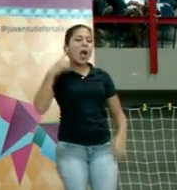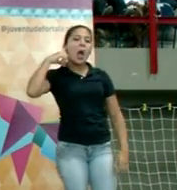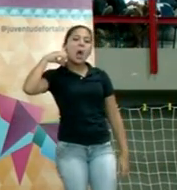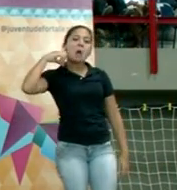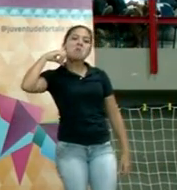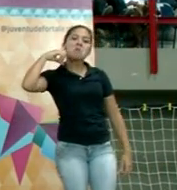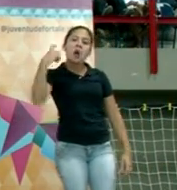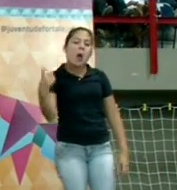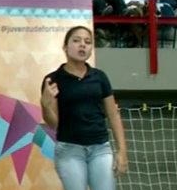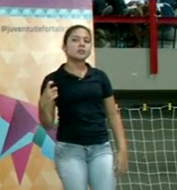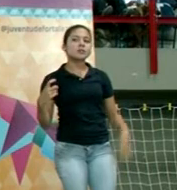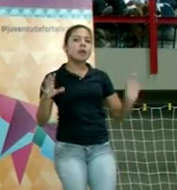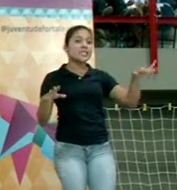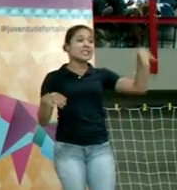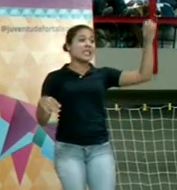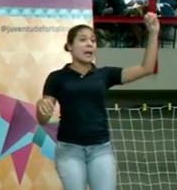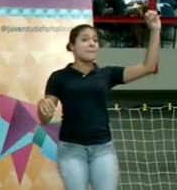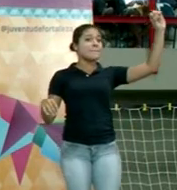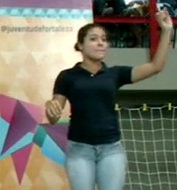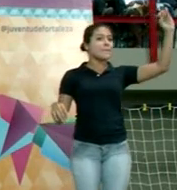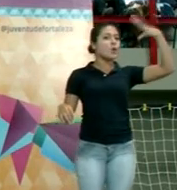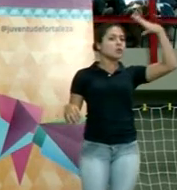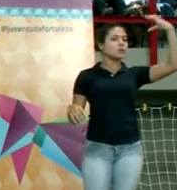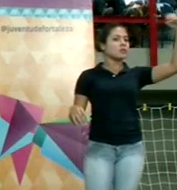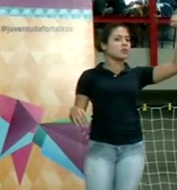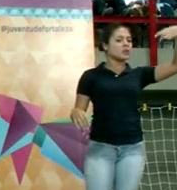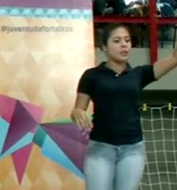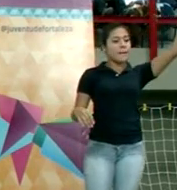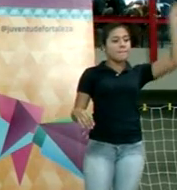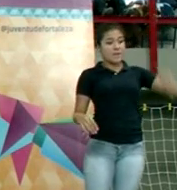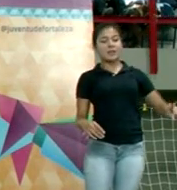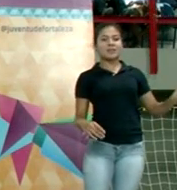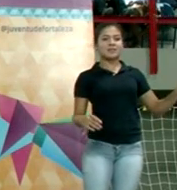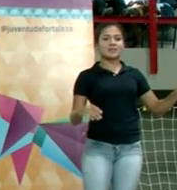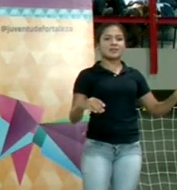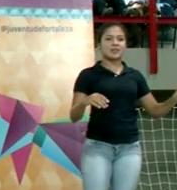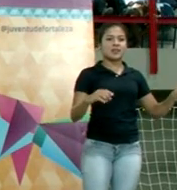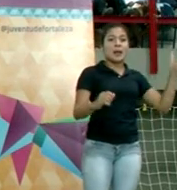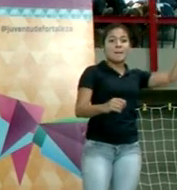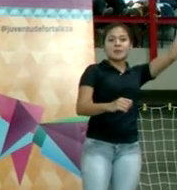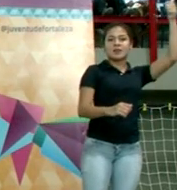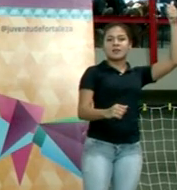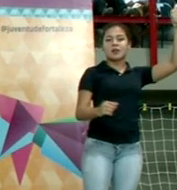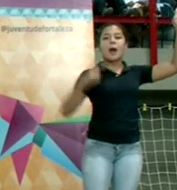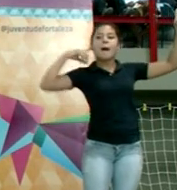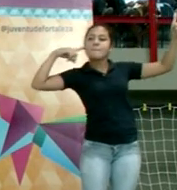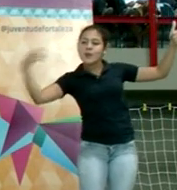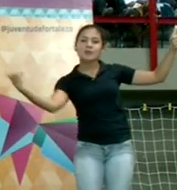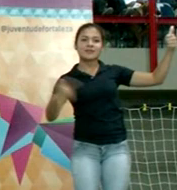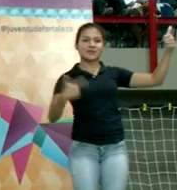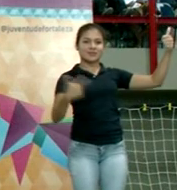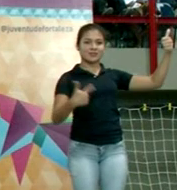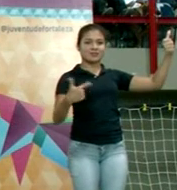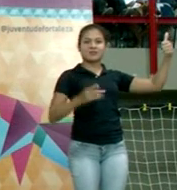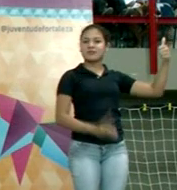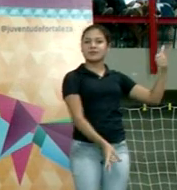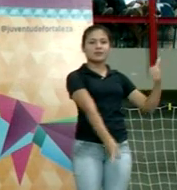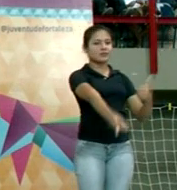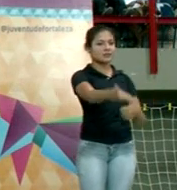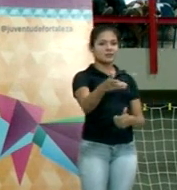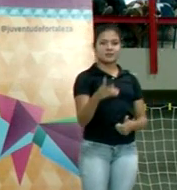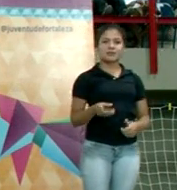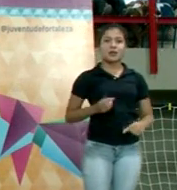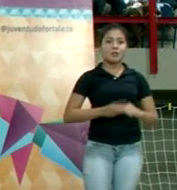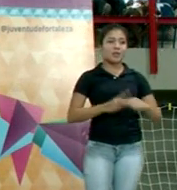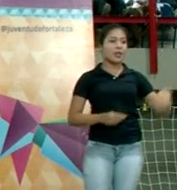Não tem como. Valeu, obrigado. Não tem a menor possibilidade, tá? Então uma coisa importante também sobre a luz e o som: ondas sonoras